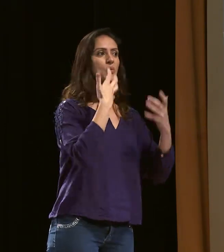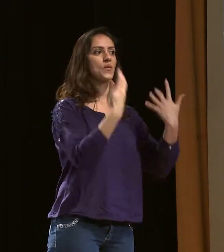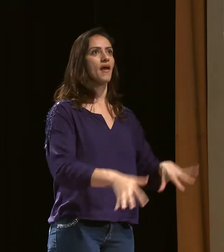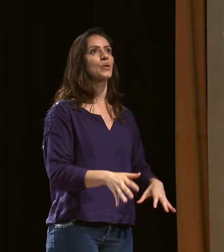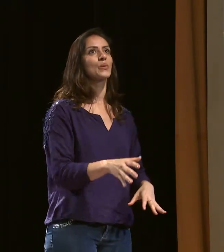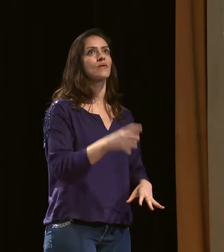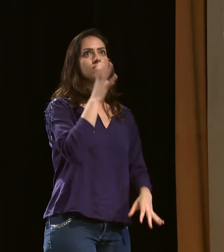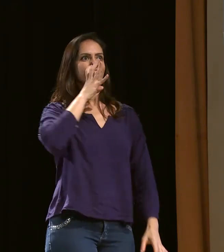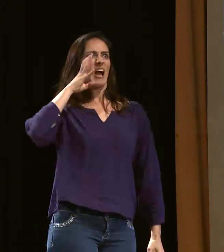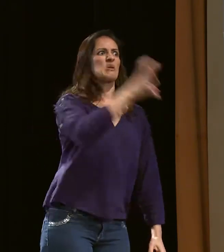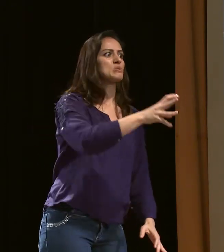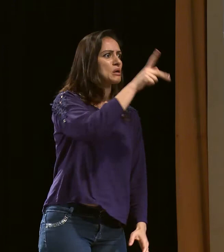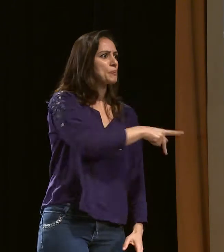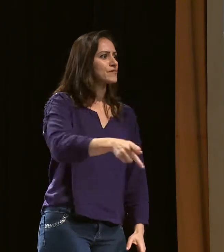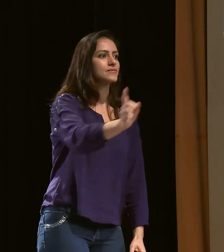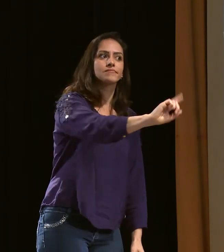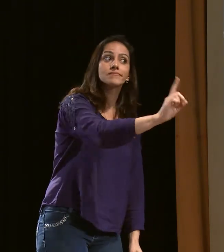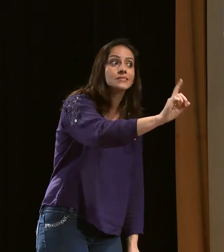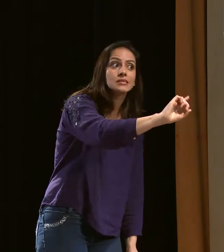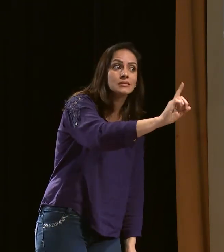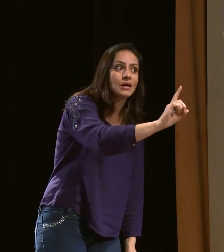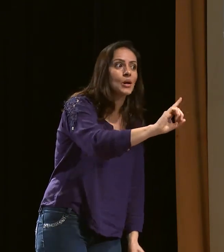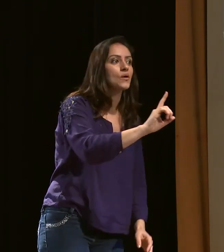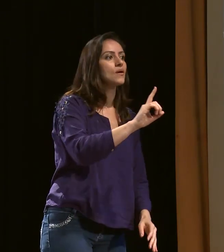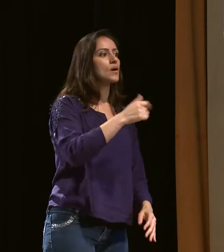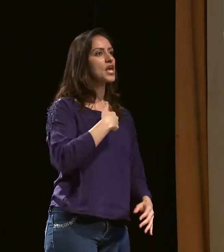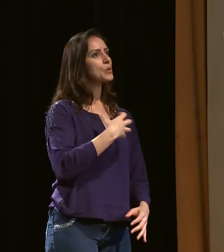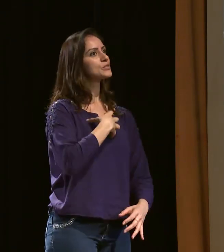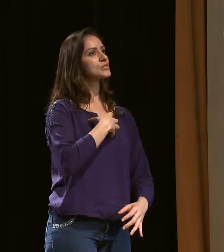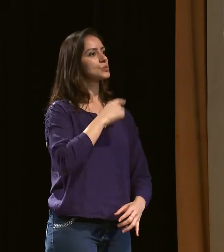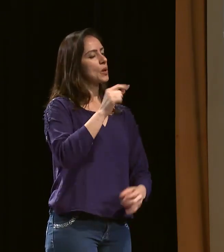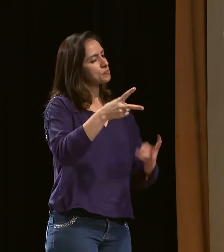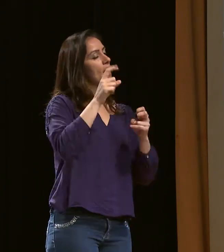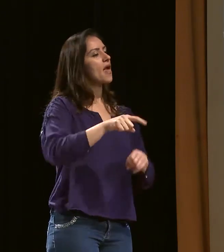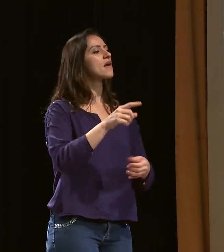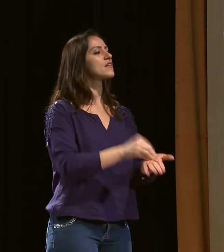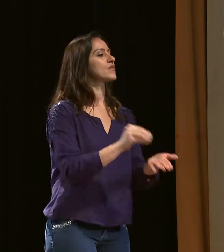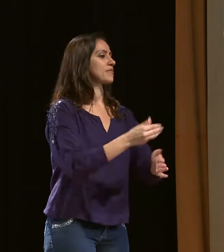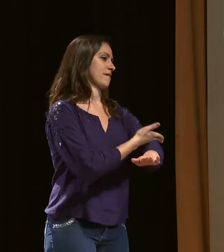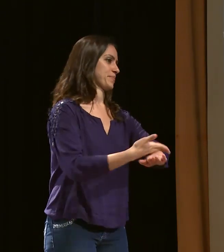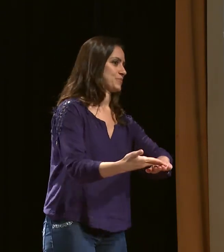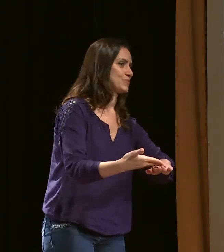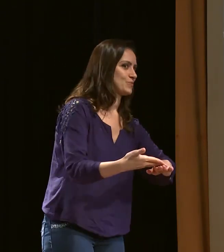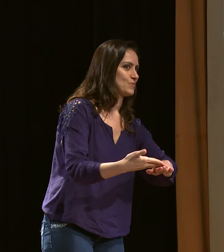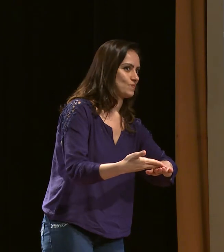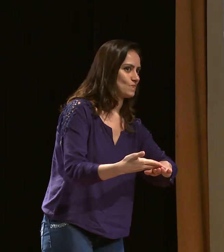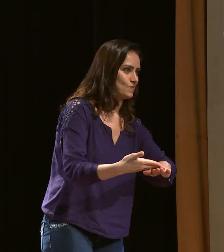da fala. Eu não quero assim acusar o professor que está errado. Não, não é minha intenção. Eu quero perceber, eu quero falar que falta